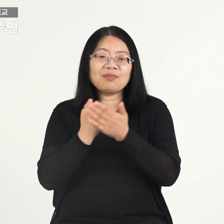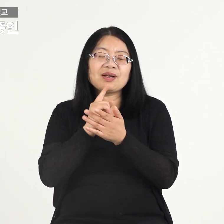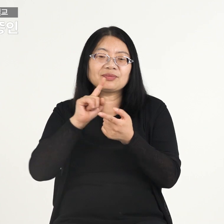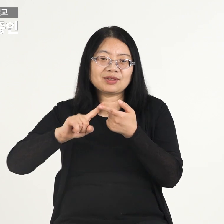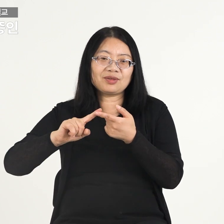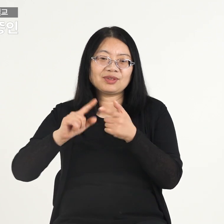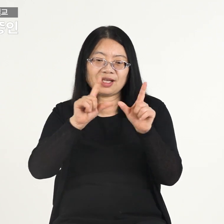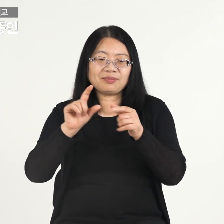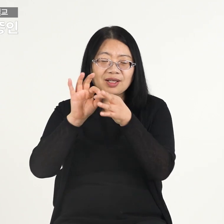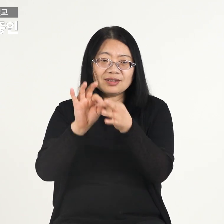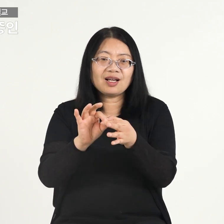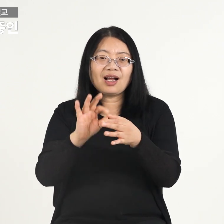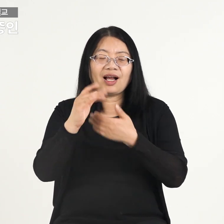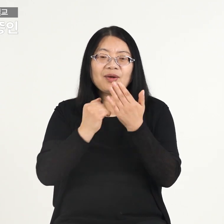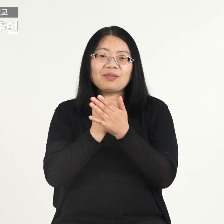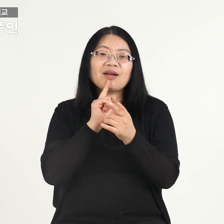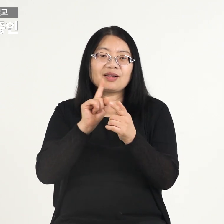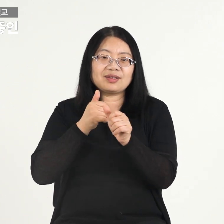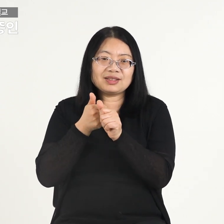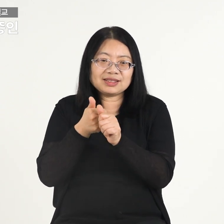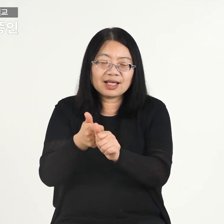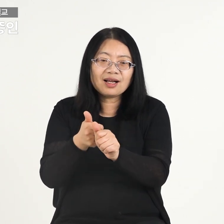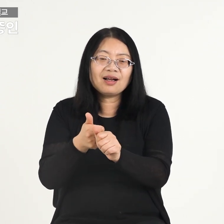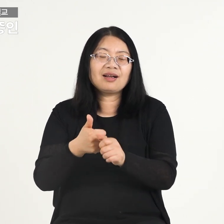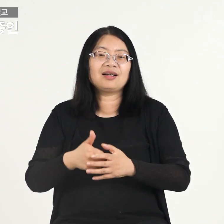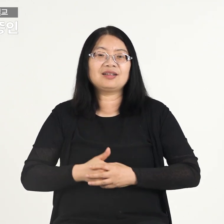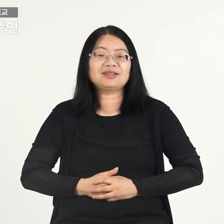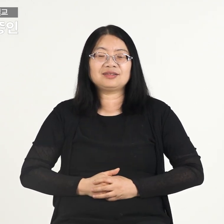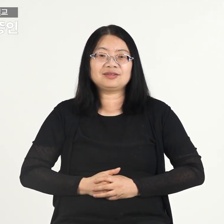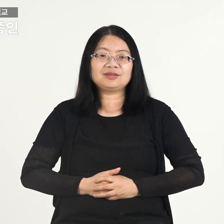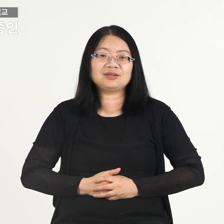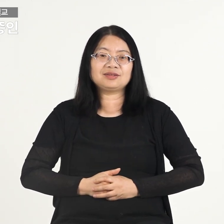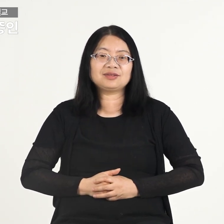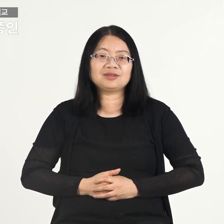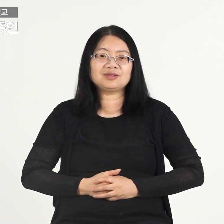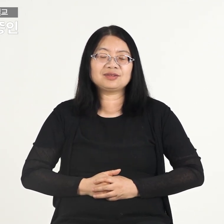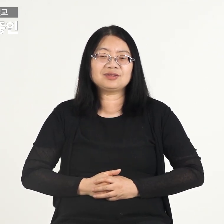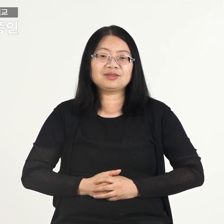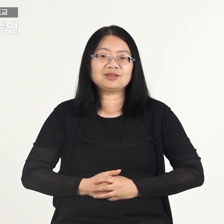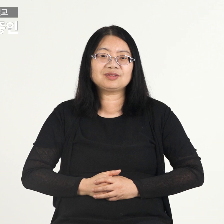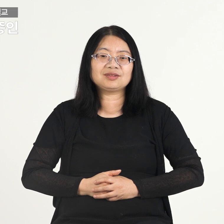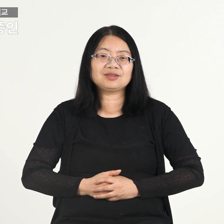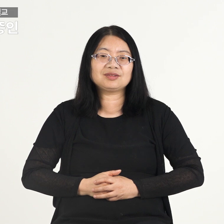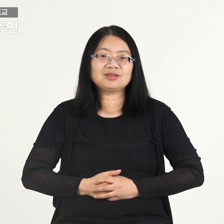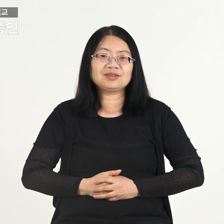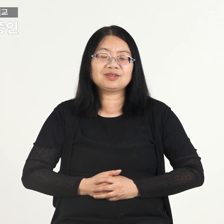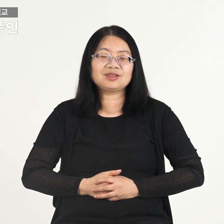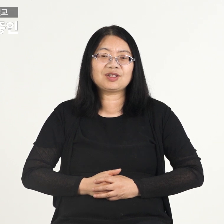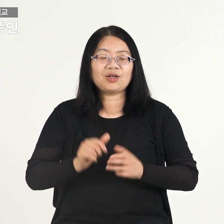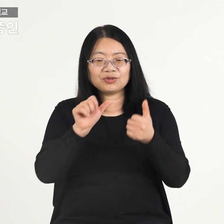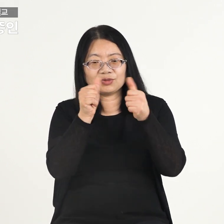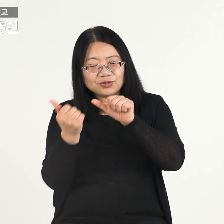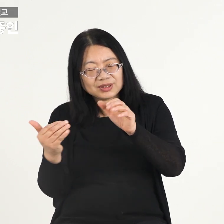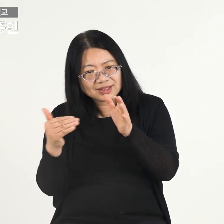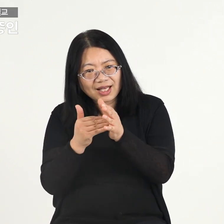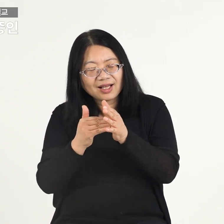말씀대로 붙들고 말씀의 원리를 쫓아서 어느 자리까지